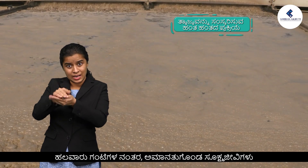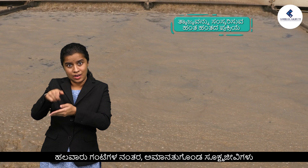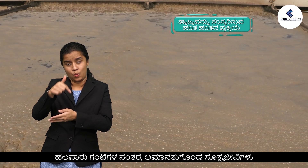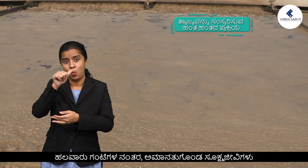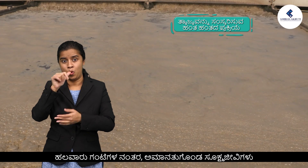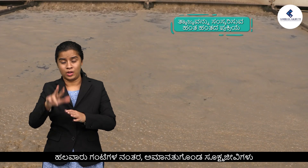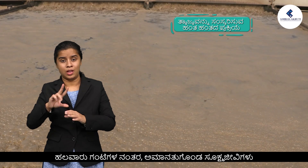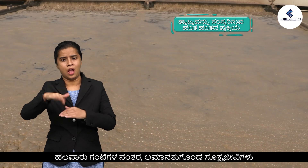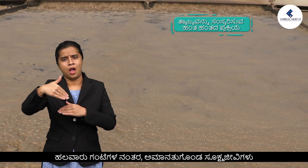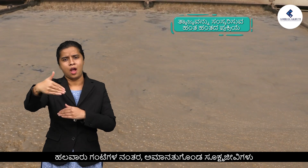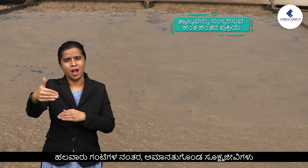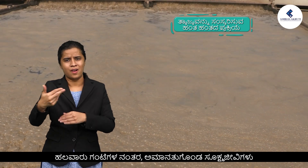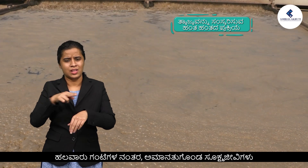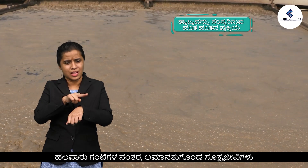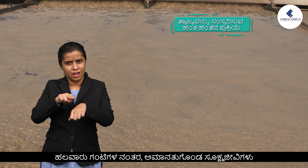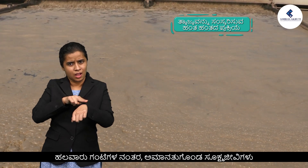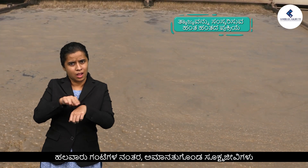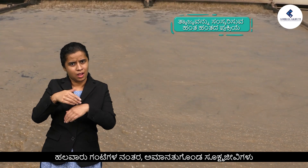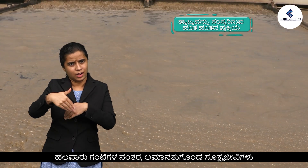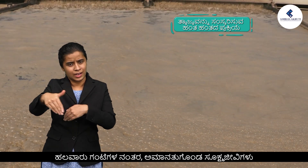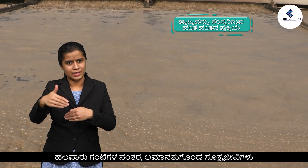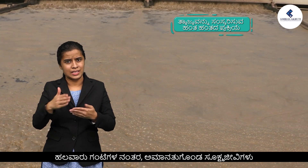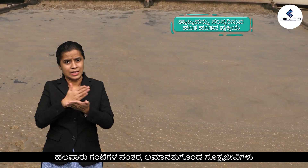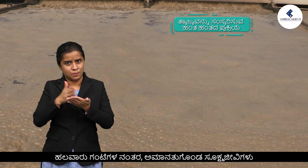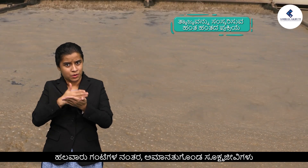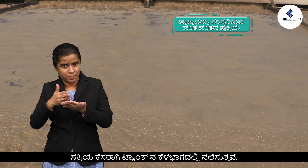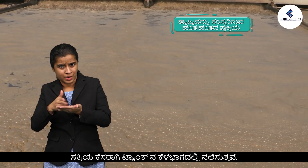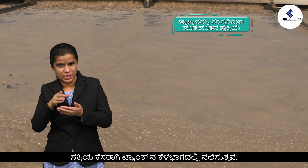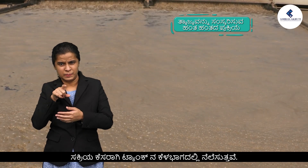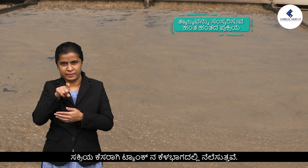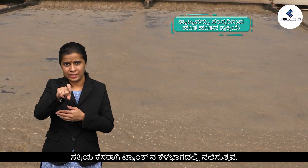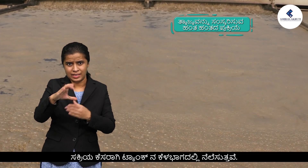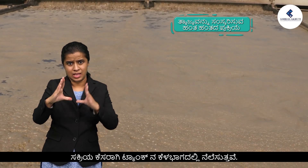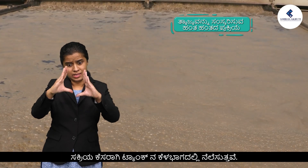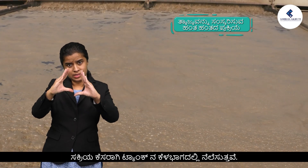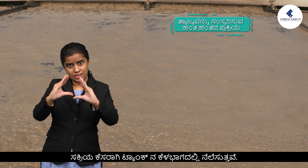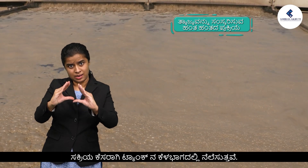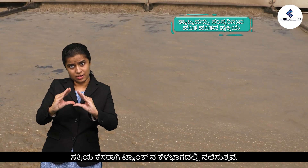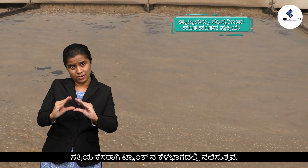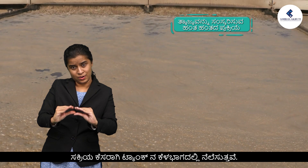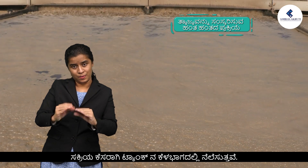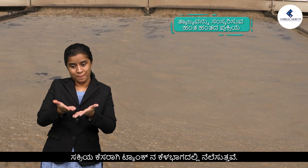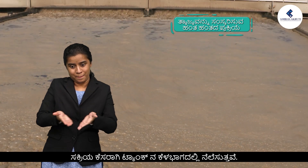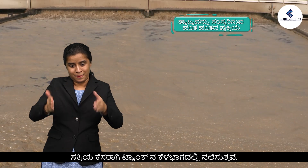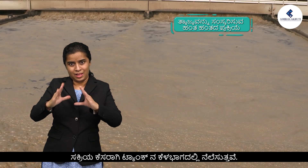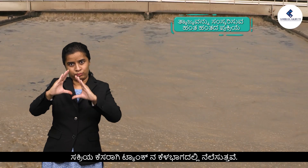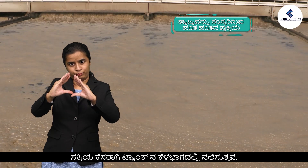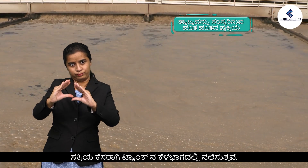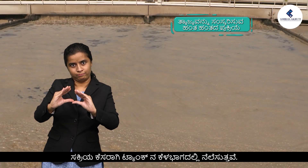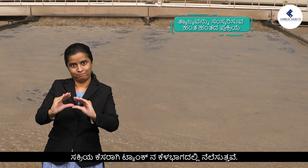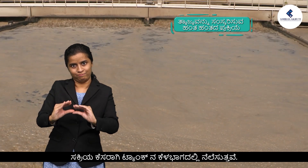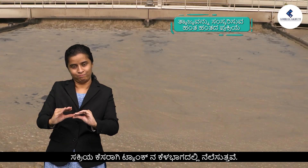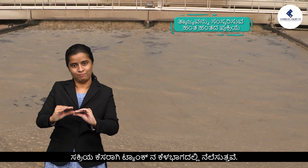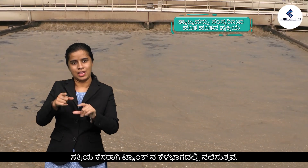ಹಲವಾರು ಗಂಟೆಗಳ ನಂತರ ಅಮಾನತುಗೊಂಡ ಸೂಕ್ಷ್ಮಜೀವಿಗಳು ಸಕ್ರಿಯ ಕೆಸರಾಗಿ ಟ್ಯಾಂಕ್ನ